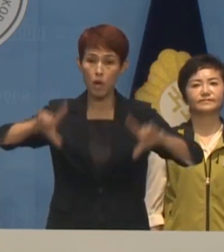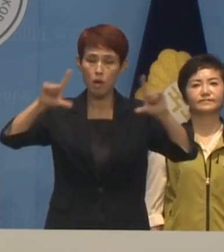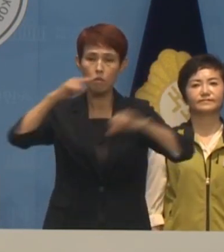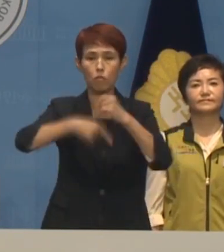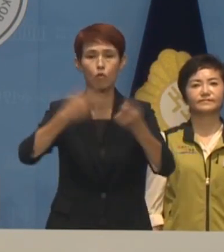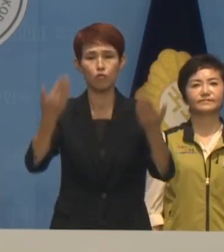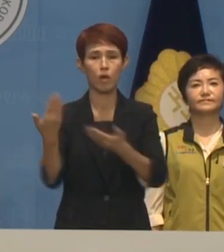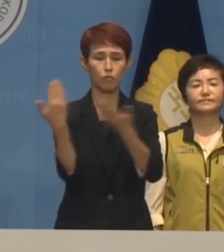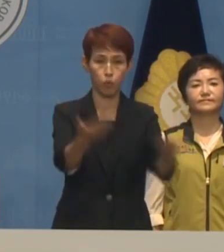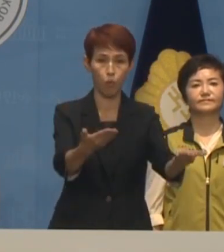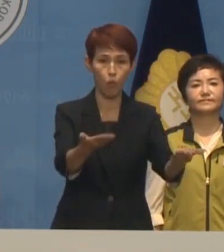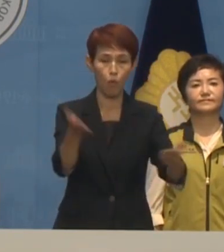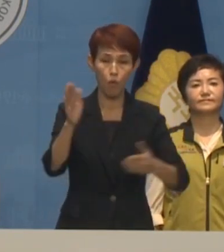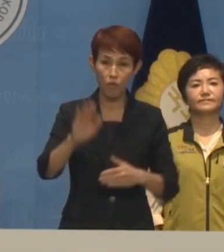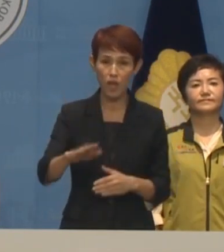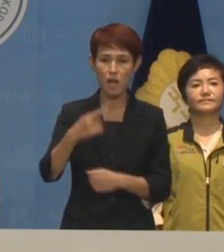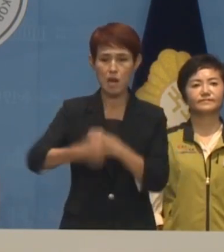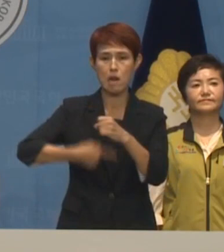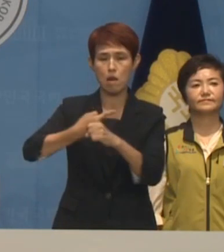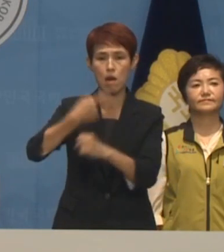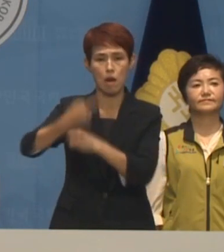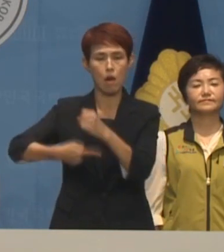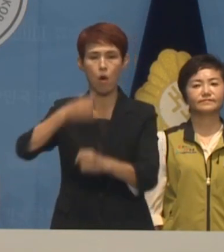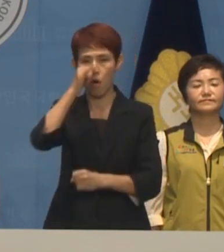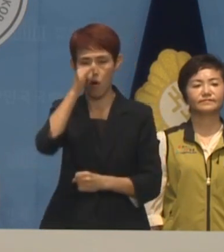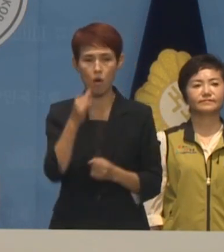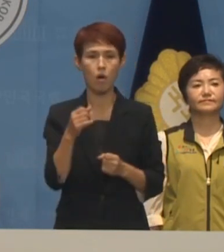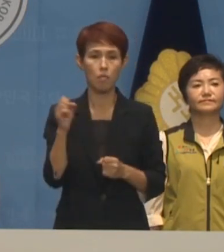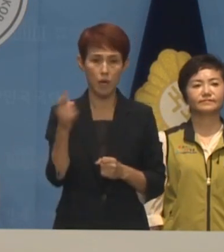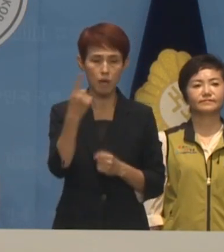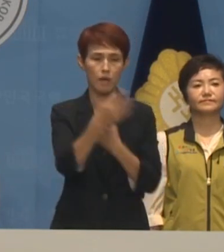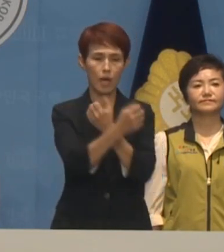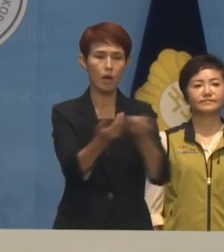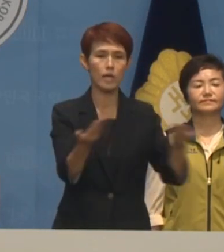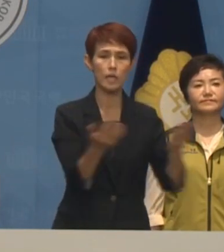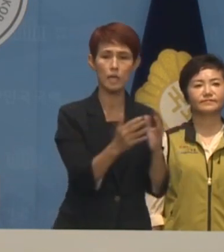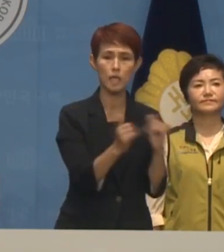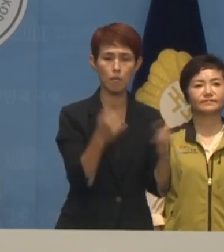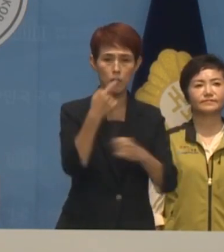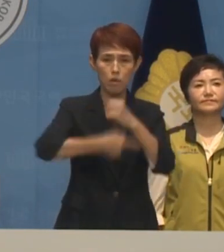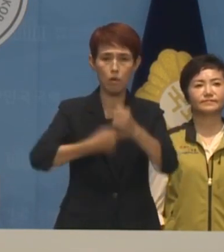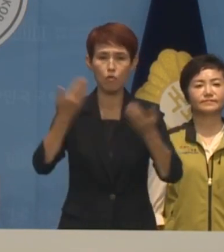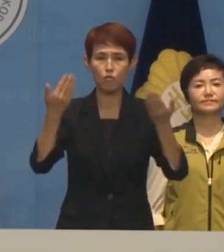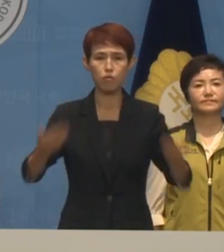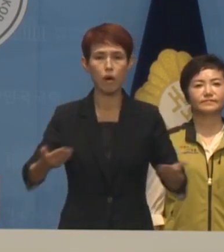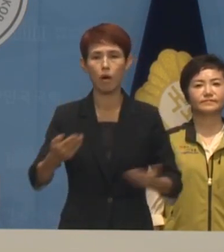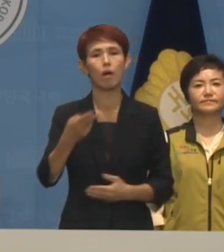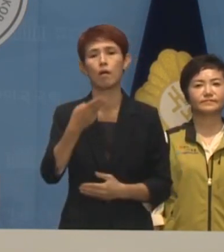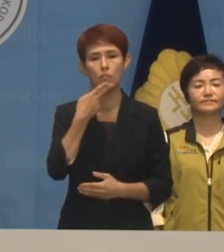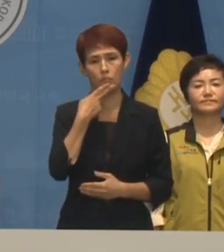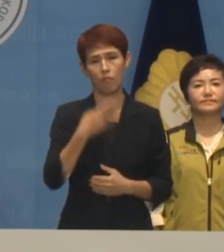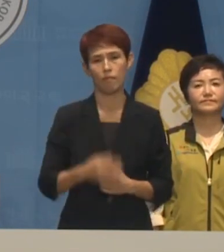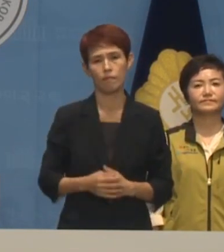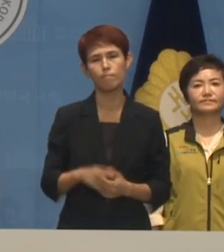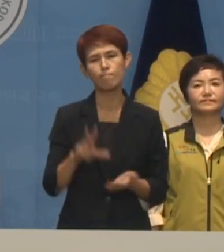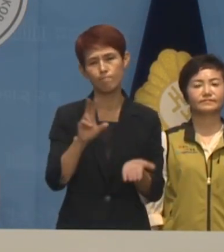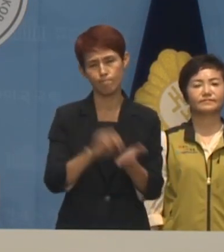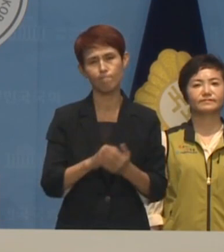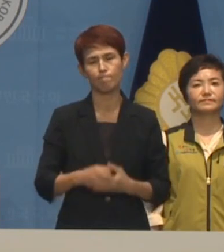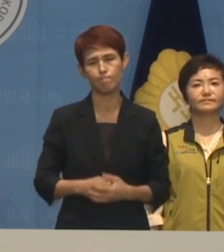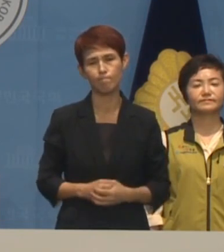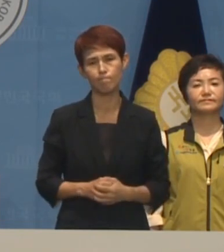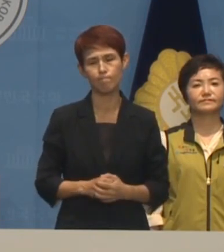단위의 연차휴가 발생 요건에 따라 비정규직 노동자, 계약직 노동자 등 연차휴가 취득에 어려움을 겪는